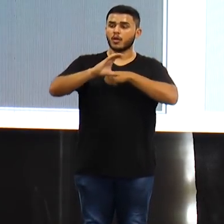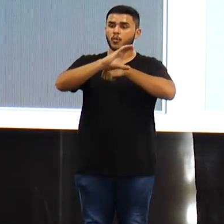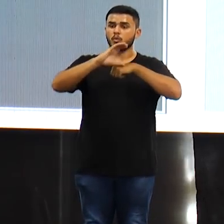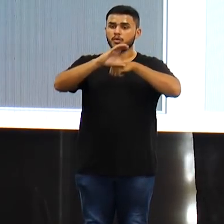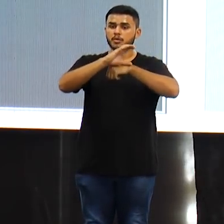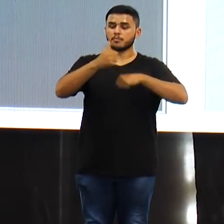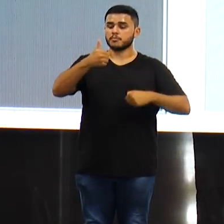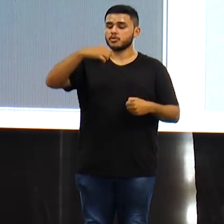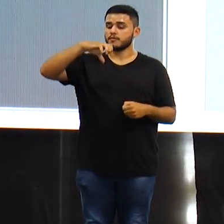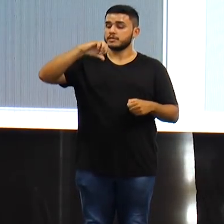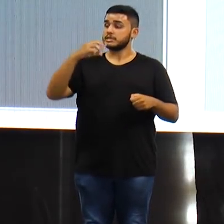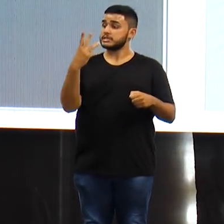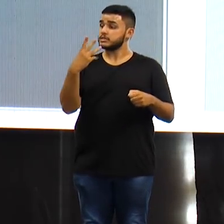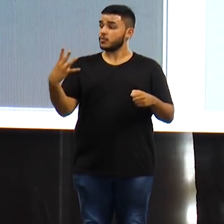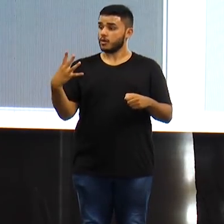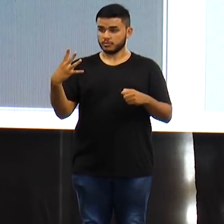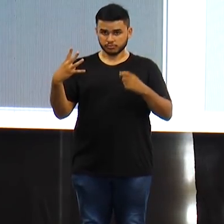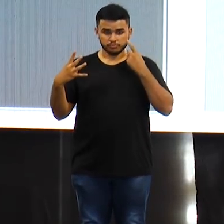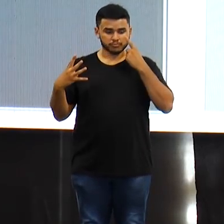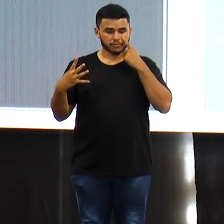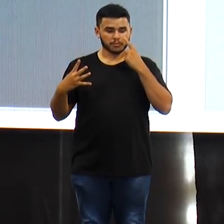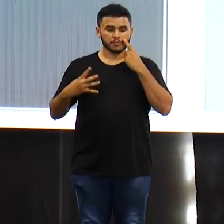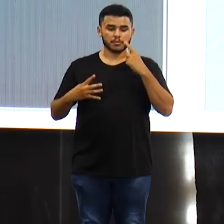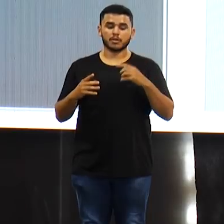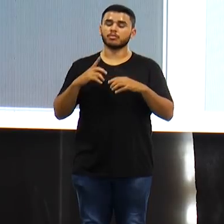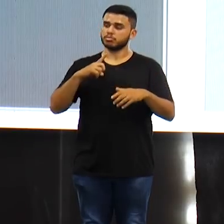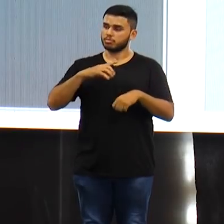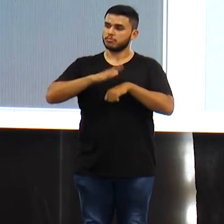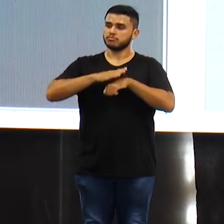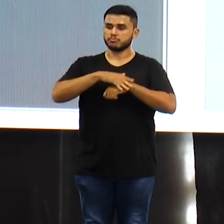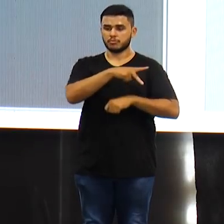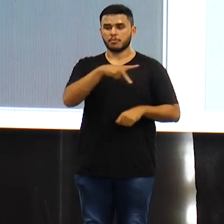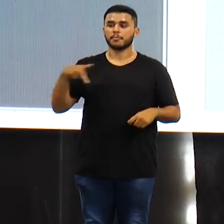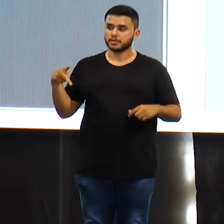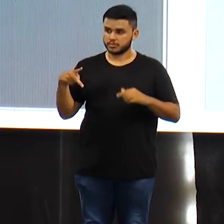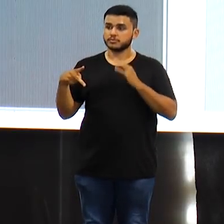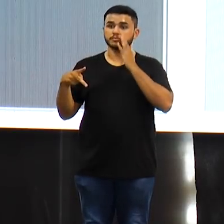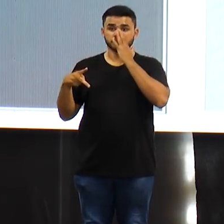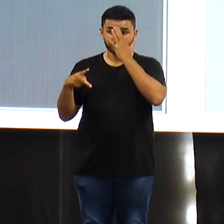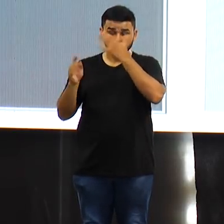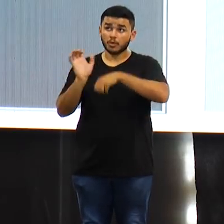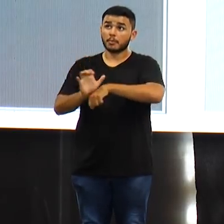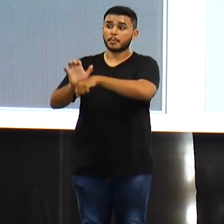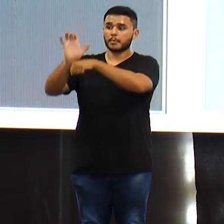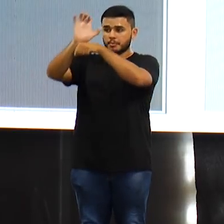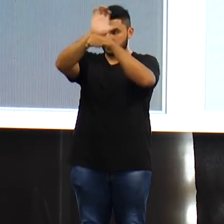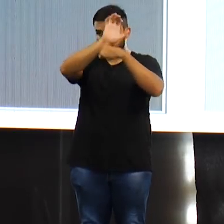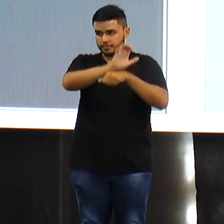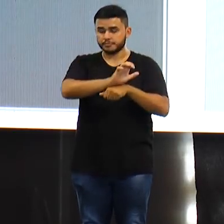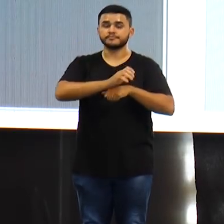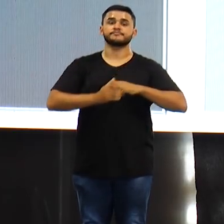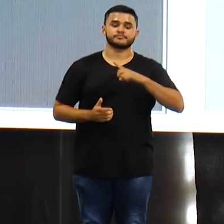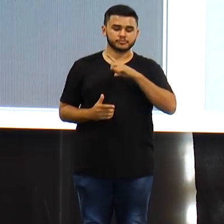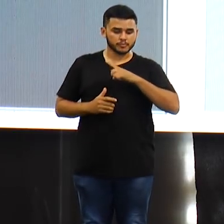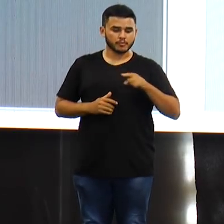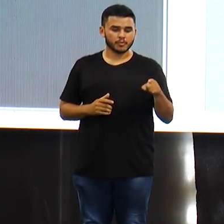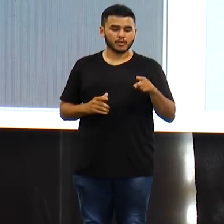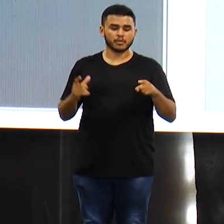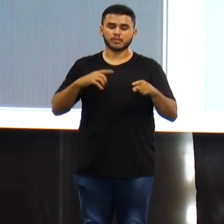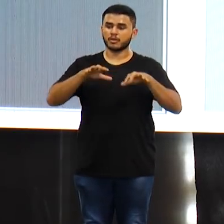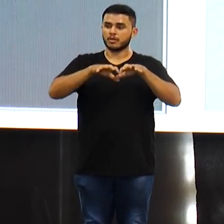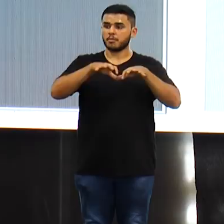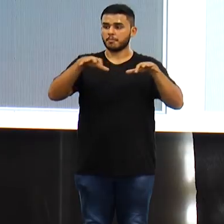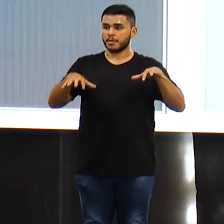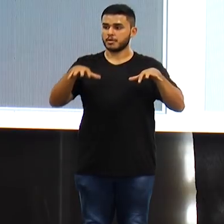Constituição de 34. Mantém um caráter federativo no Brasil, certo? Tem uma tripartição de